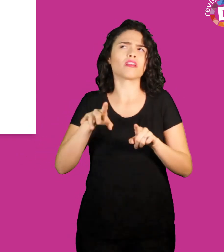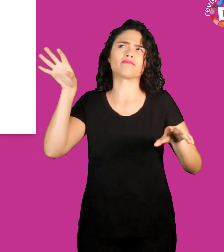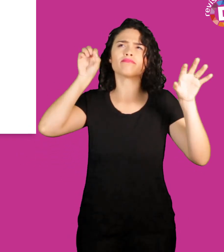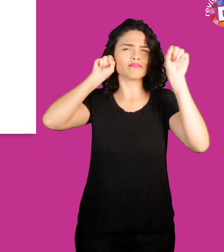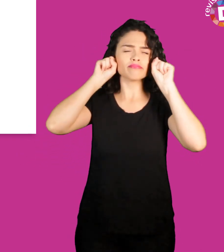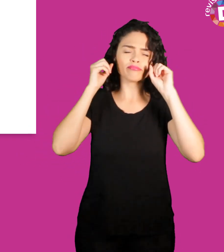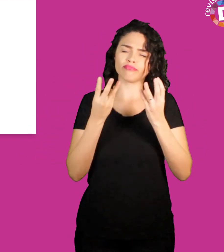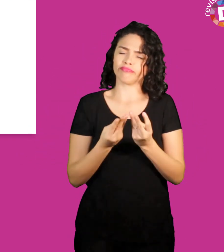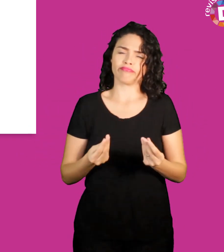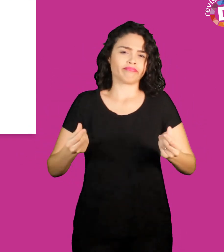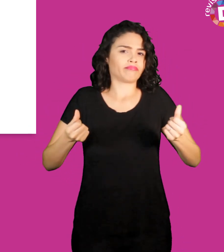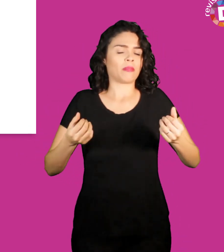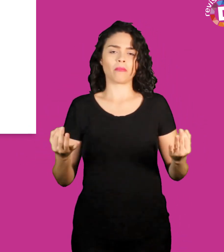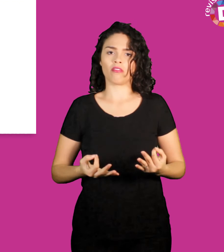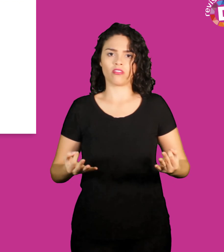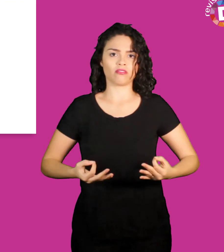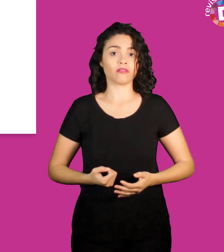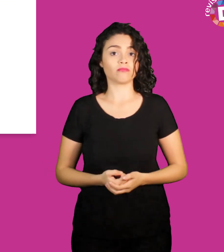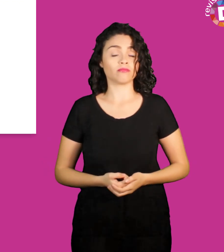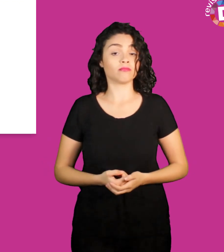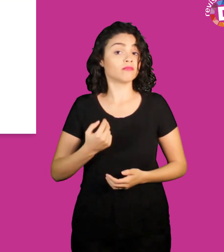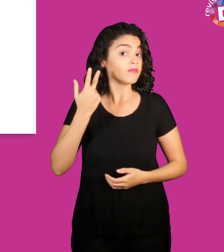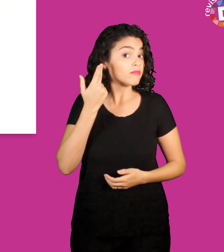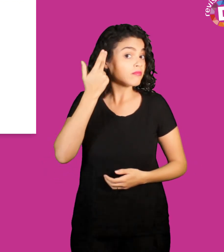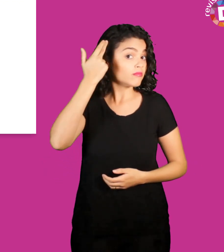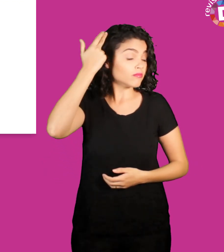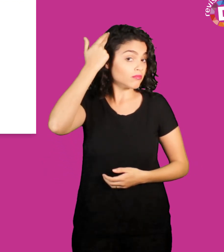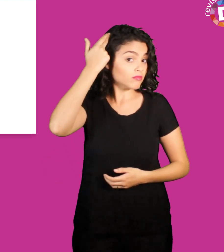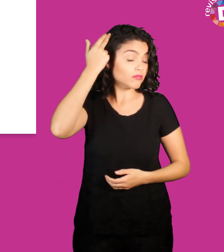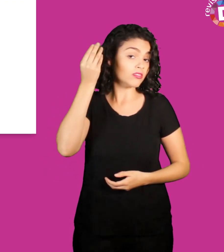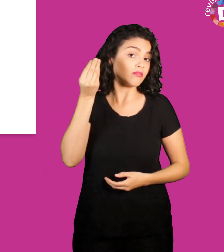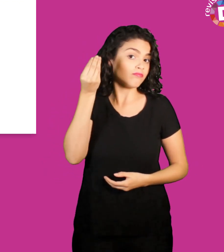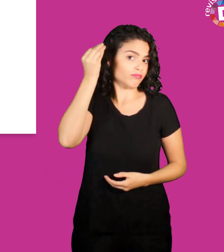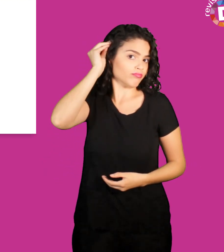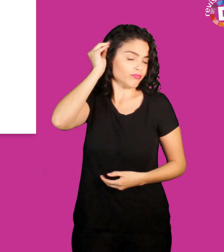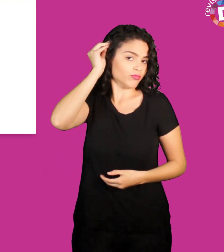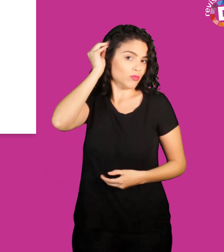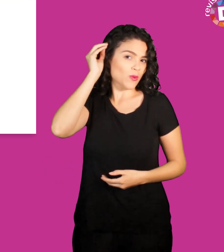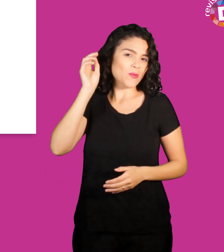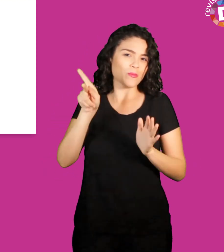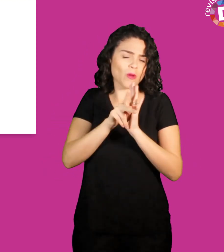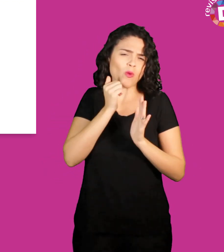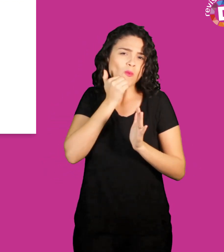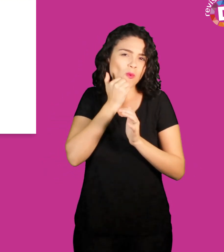som a cirurgia para implante de prótese auditiva ancorada no outro é gratuita